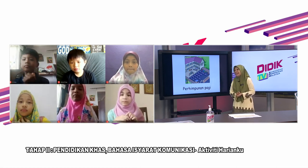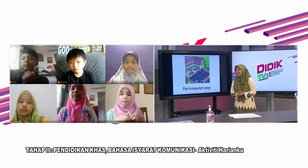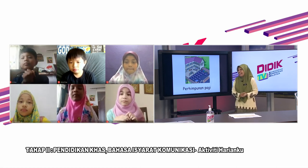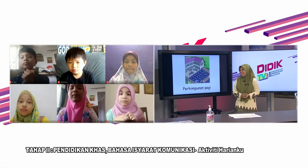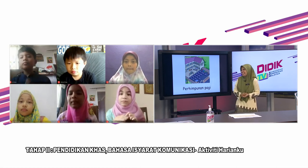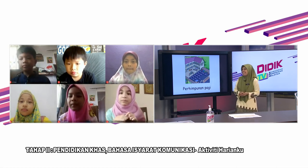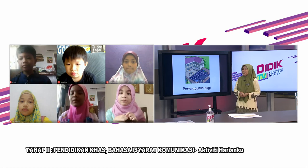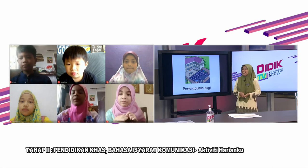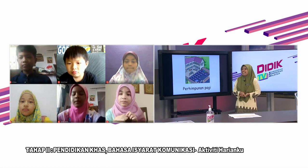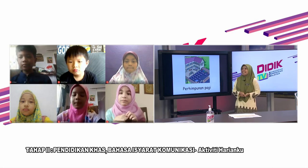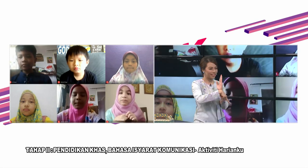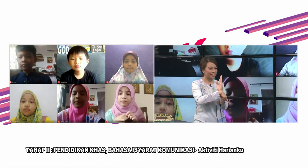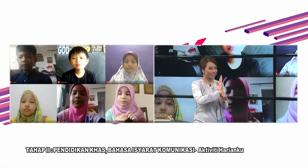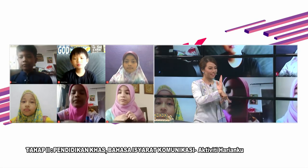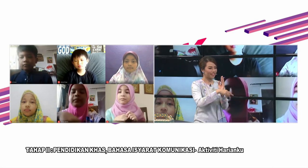tu.